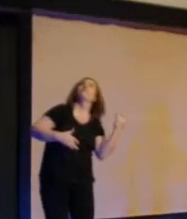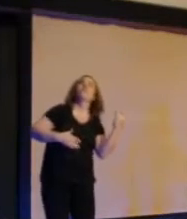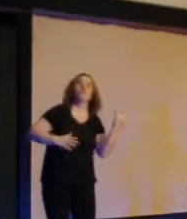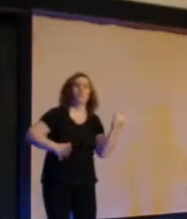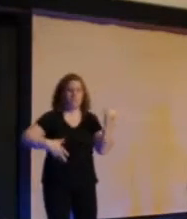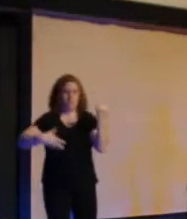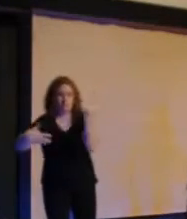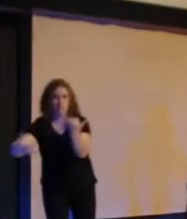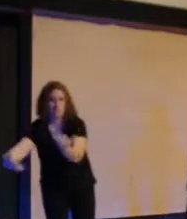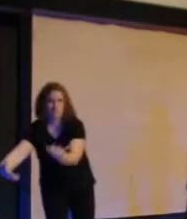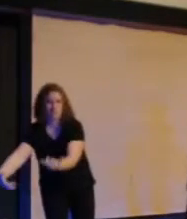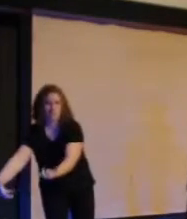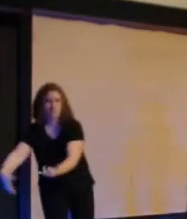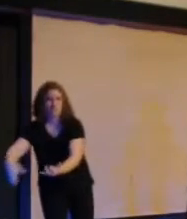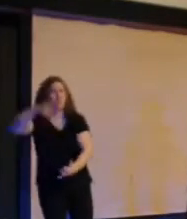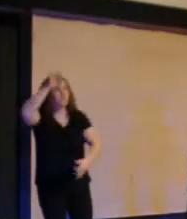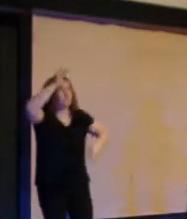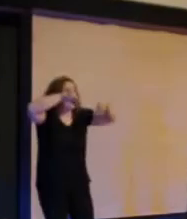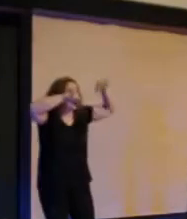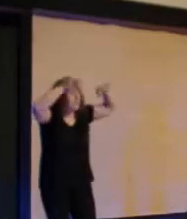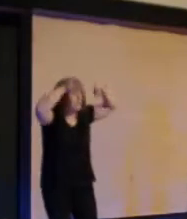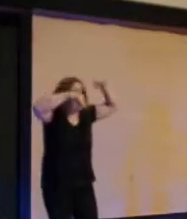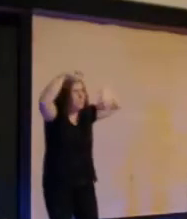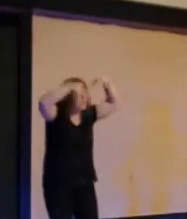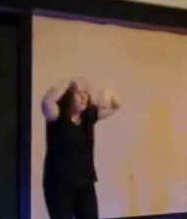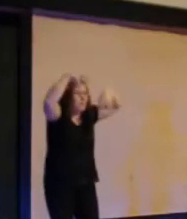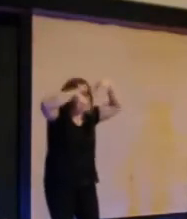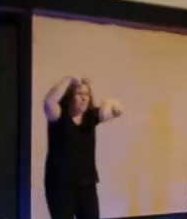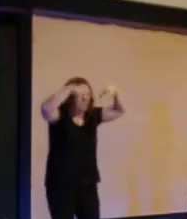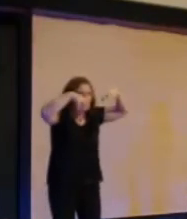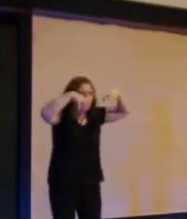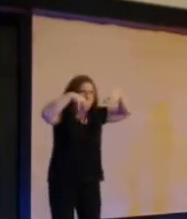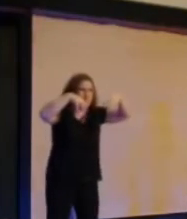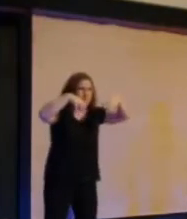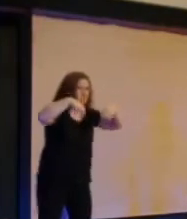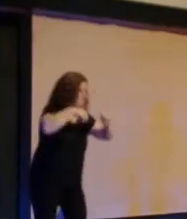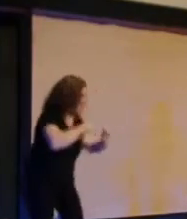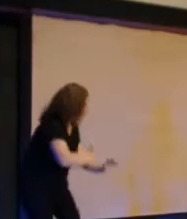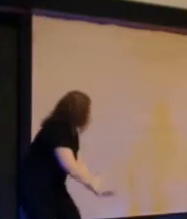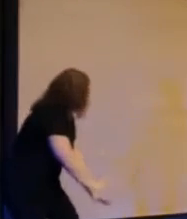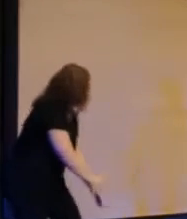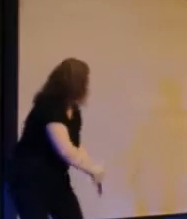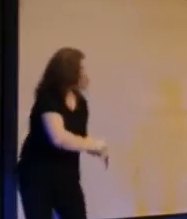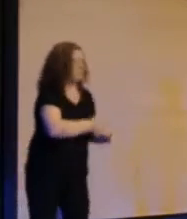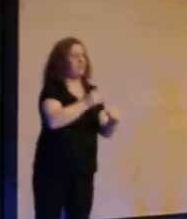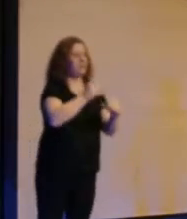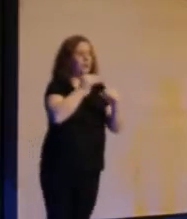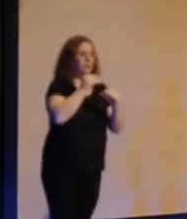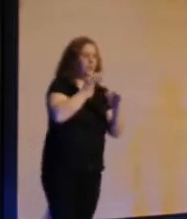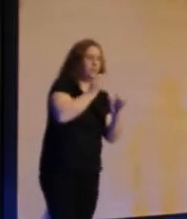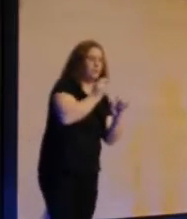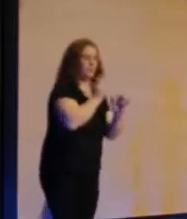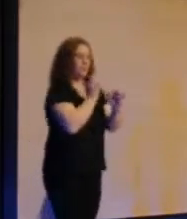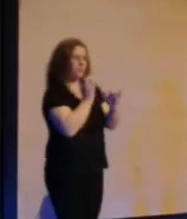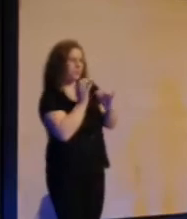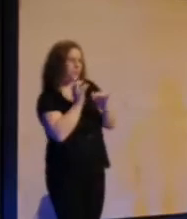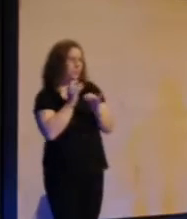llover, sacó la dulzaina y se puso a tocar.